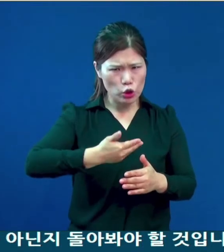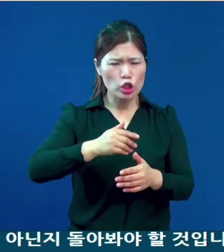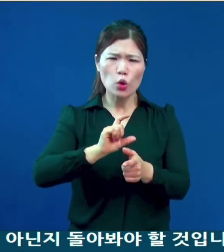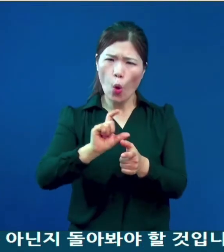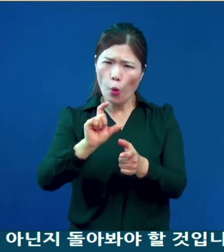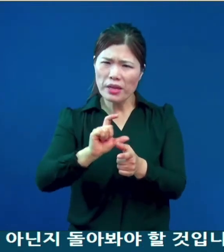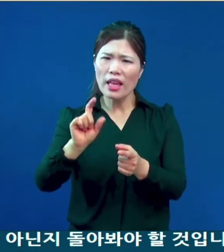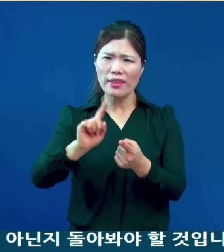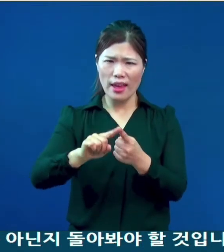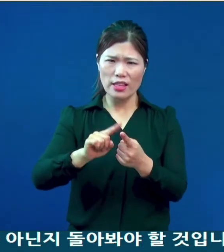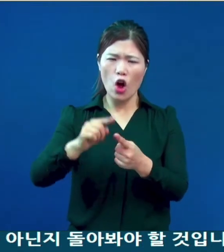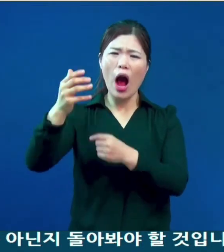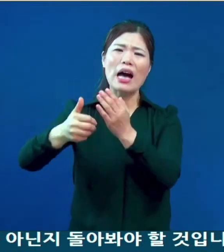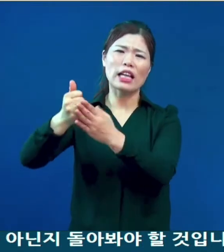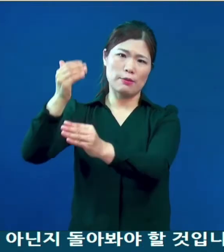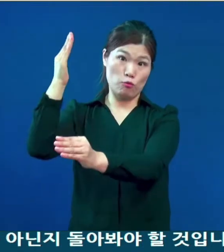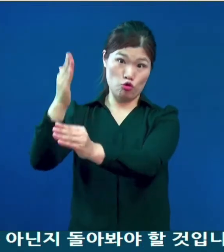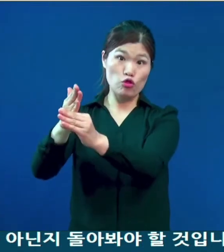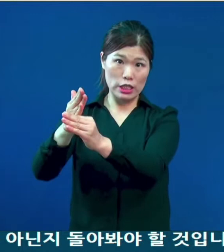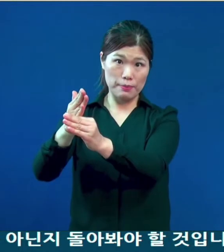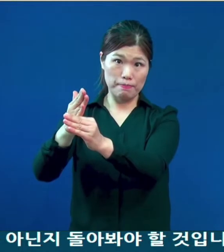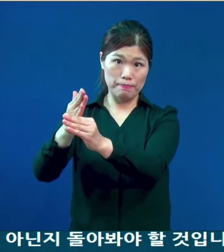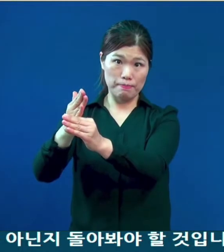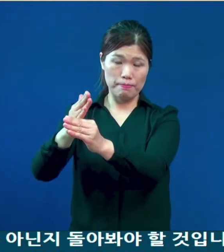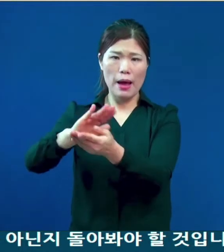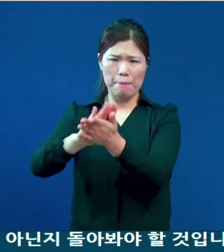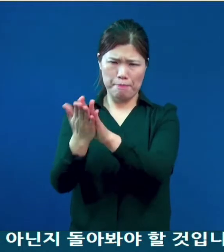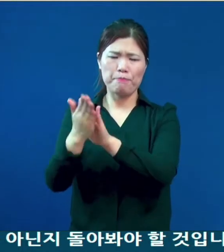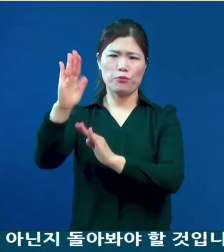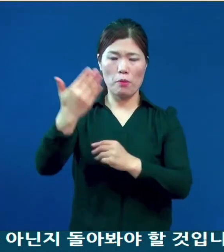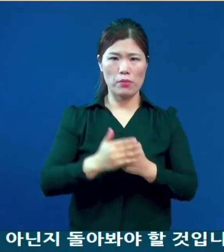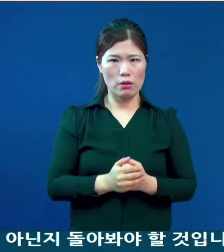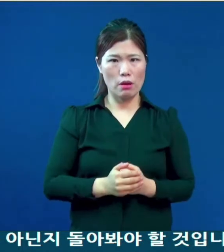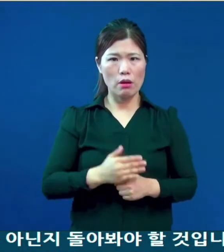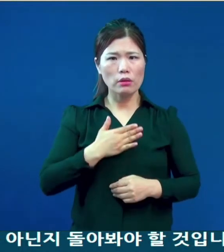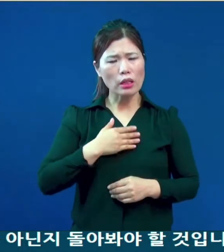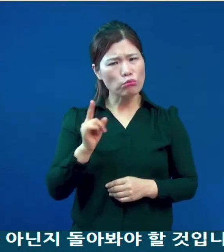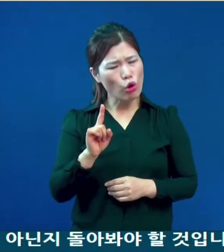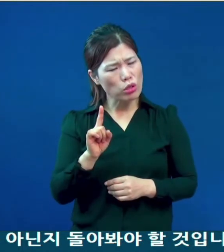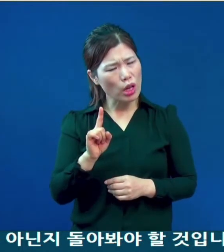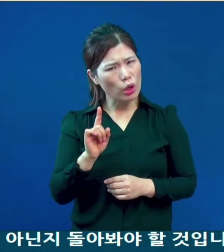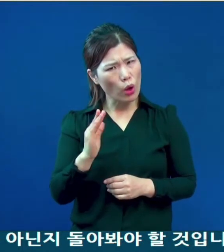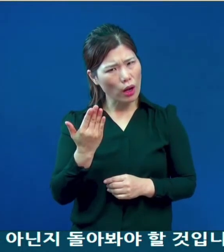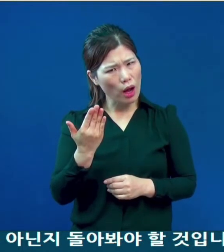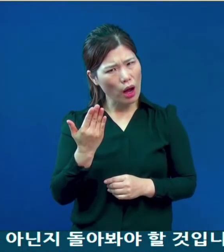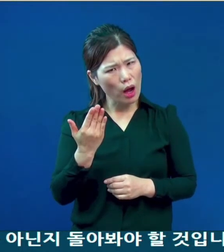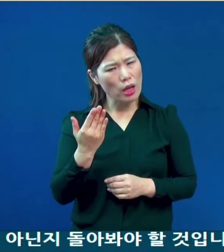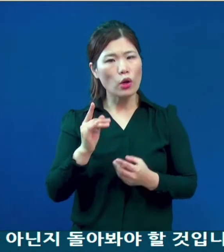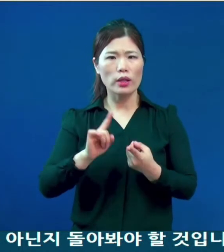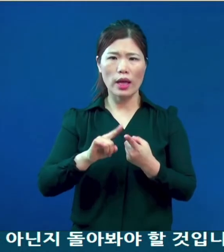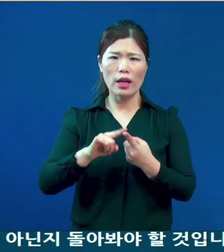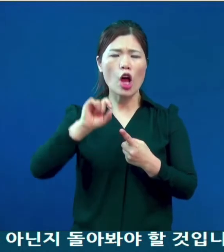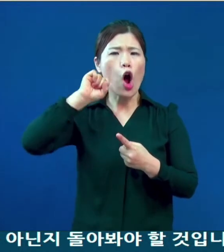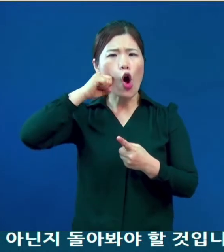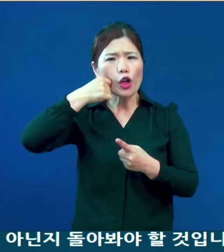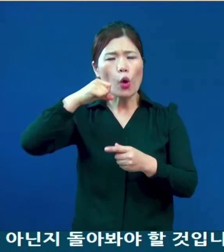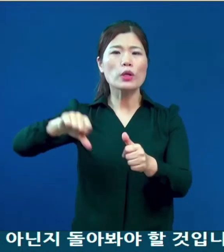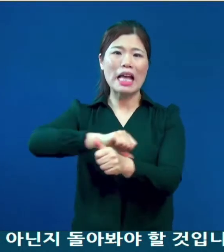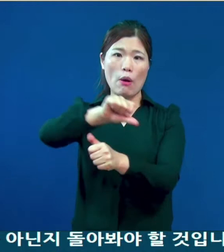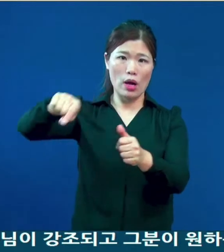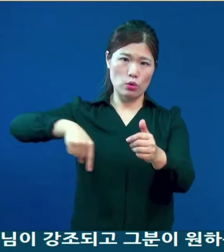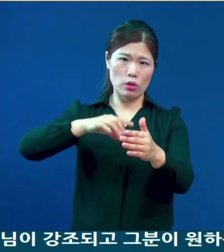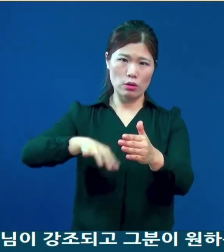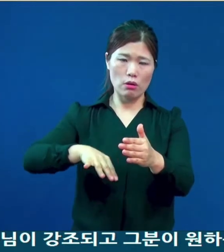하나님 중심으로 달라져야 합니다. 나는 무엇을 해야 되는가? 이 어려운 상황 속에서 우리 교회가 무엇을 해야